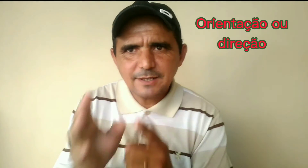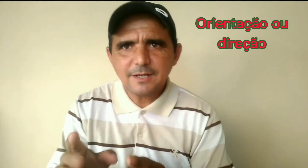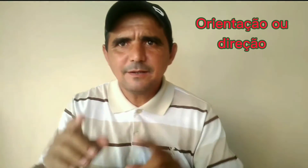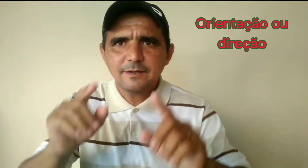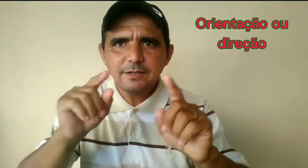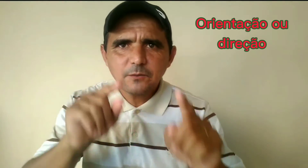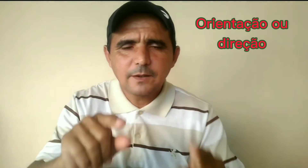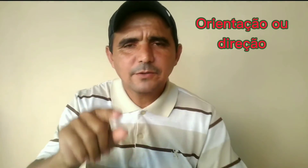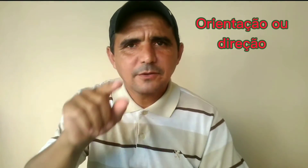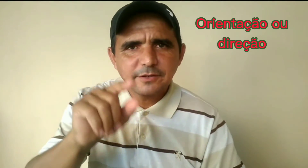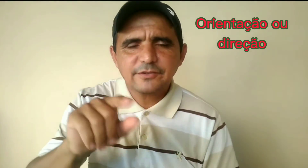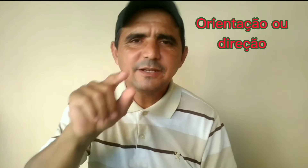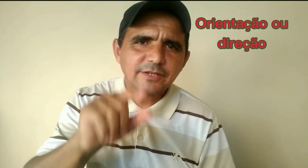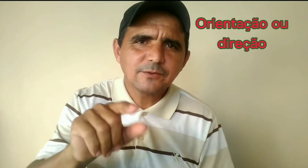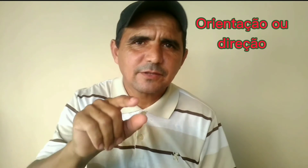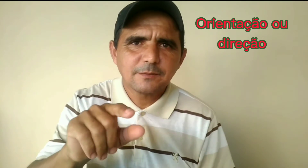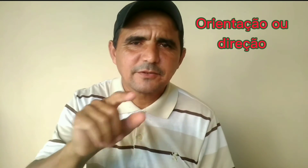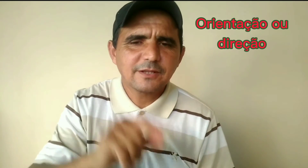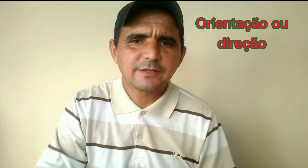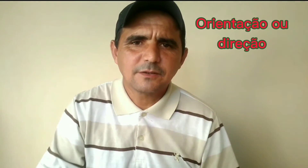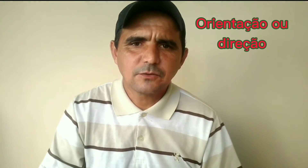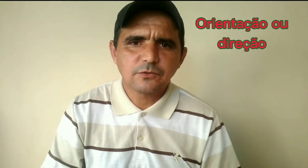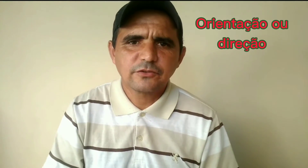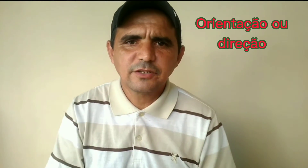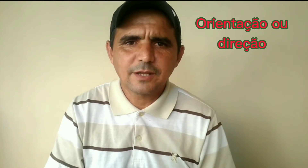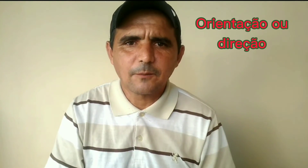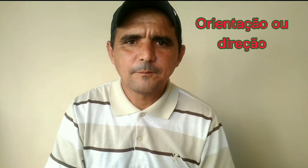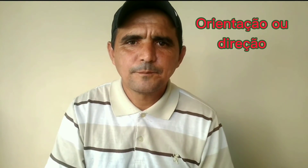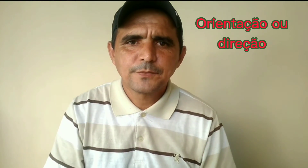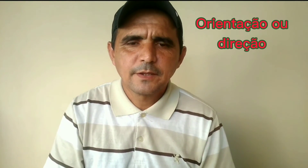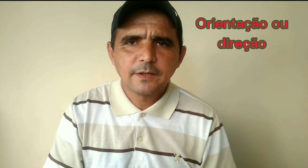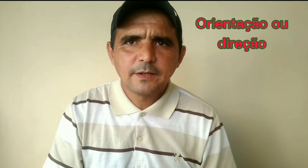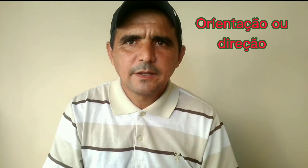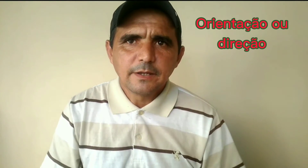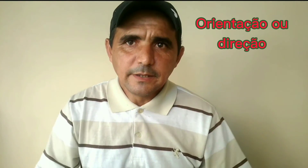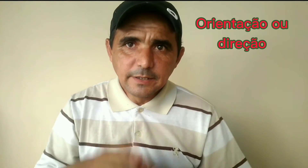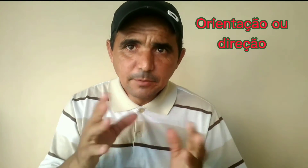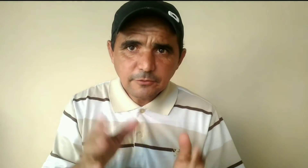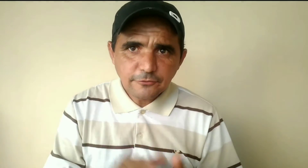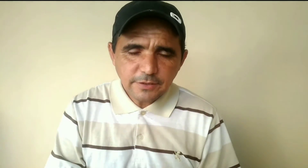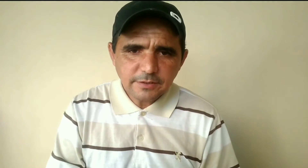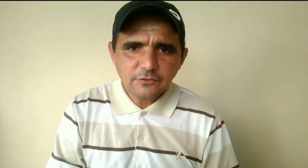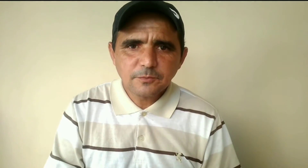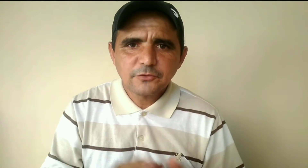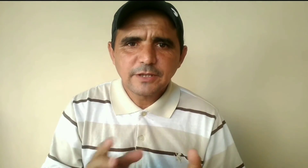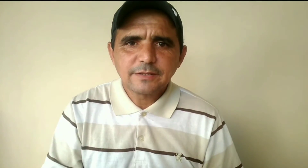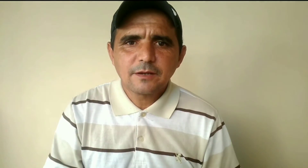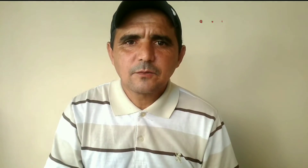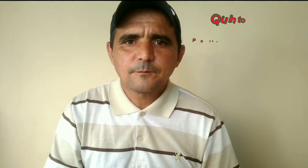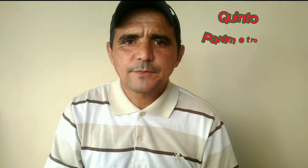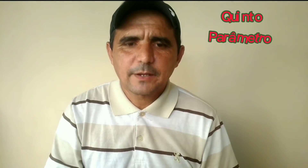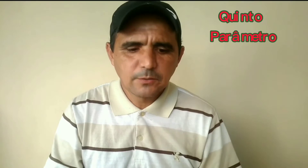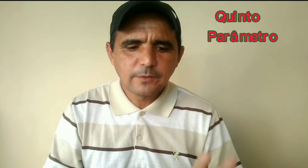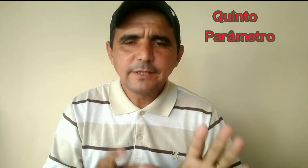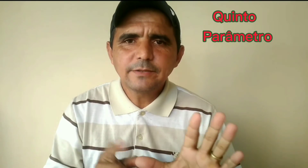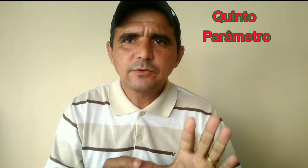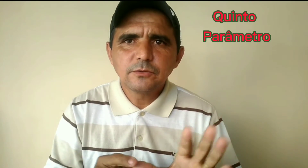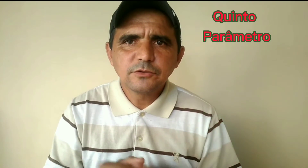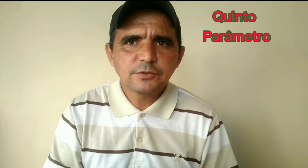ficar enquanto nós executamos ali o sinal. E por fim, nós vamos ver então aqui o quinto e último,